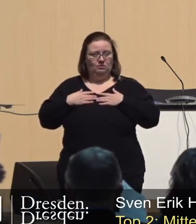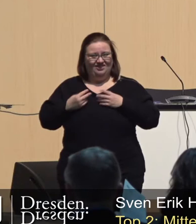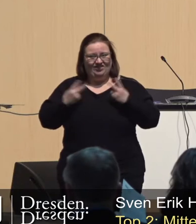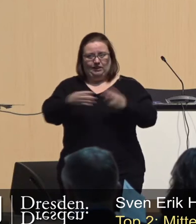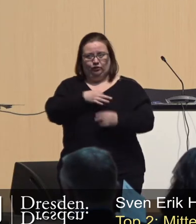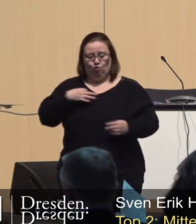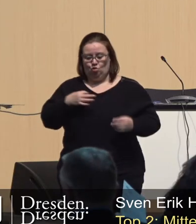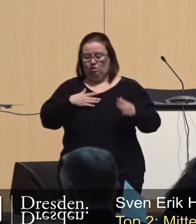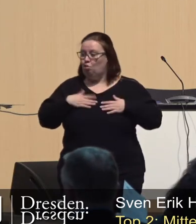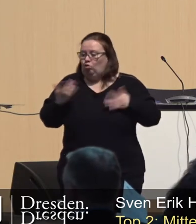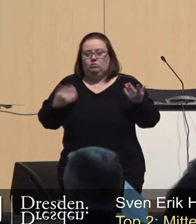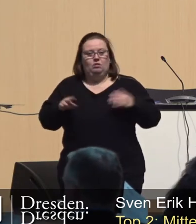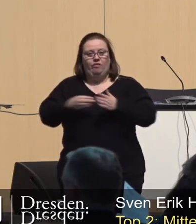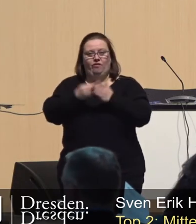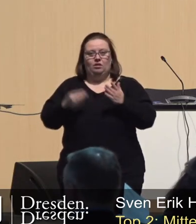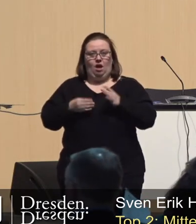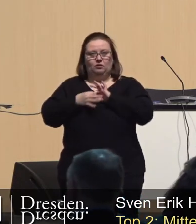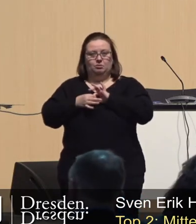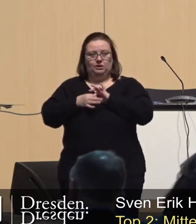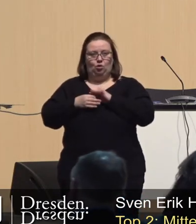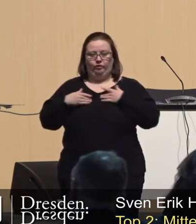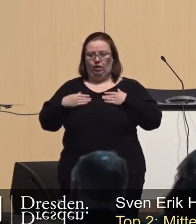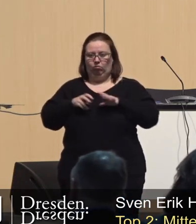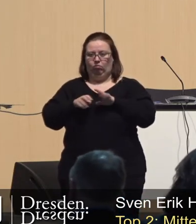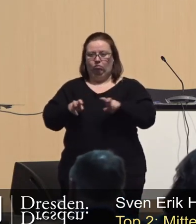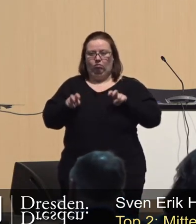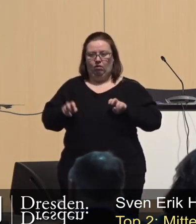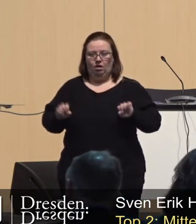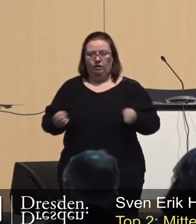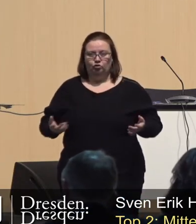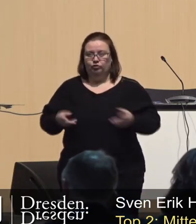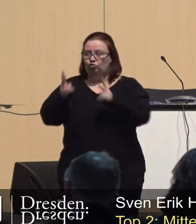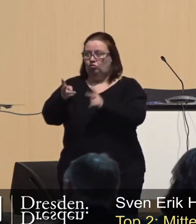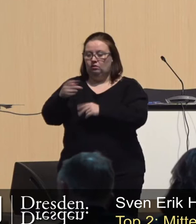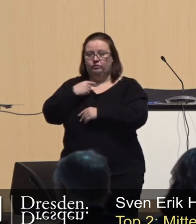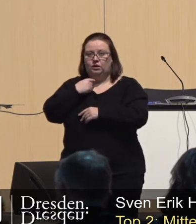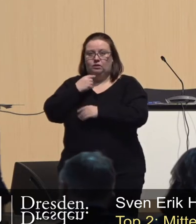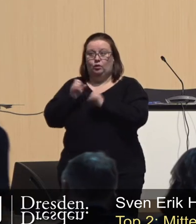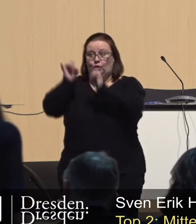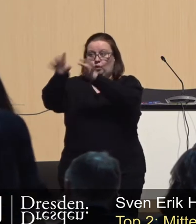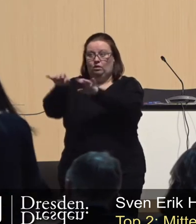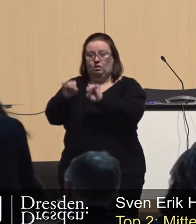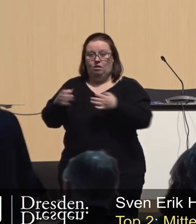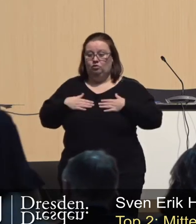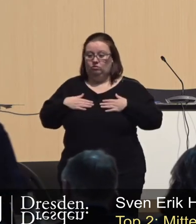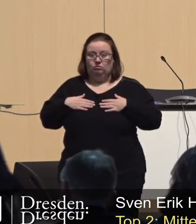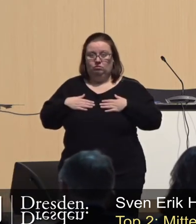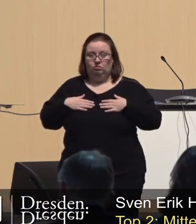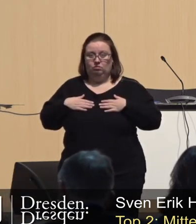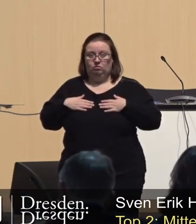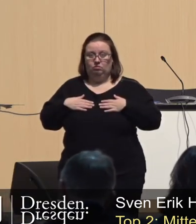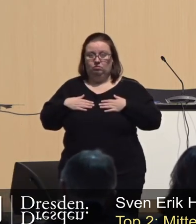wichtig ist, wir können uns aus dieser Vertragsbeziehung nicht einseitig herausziehen. Wir können der Stadt gegenüber nicht kündigen. Wir